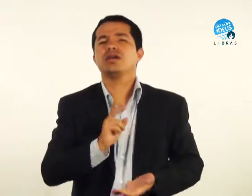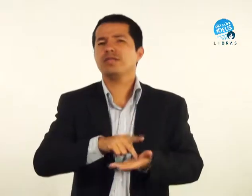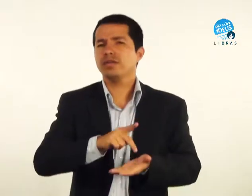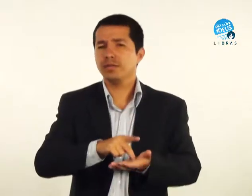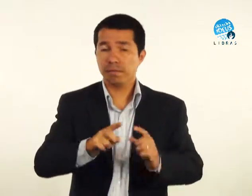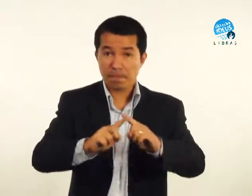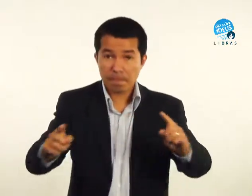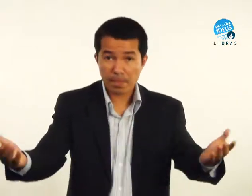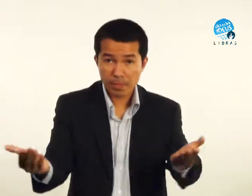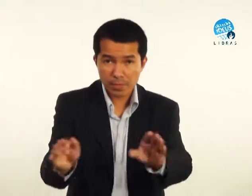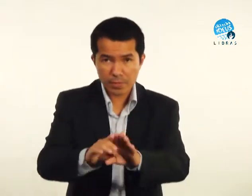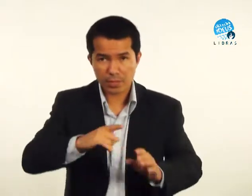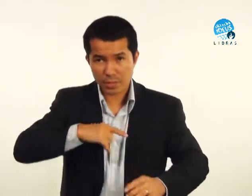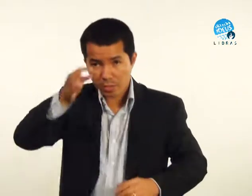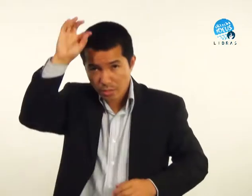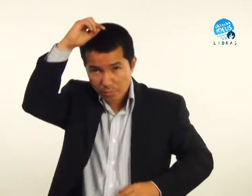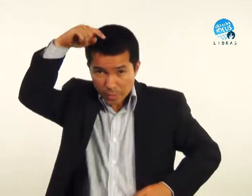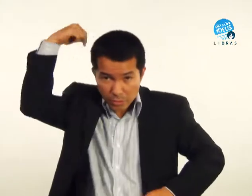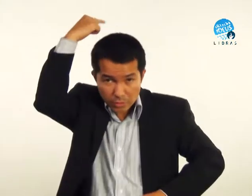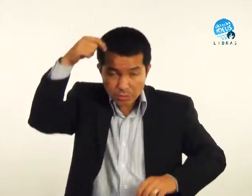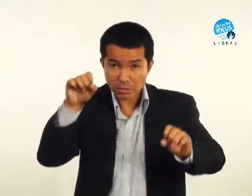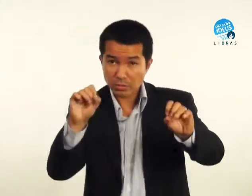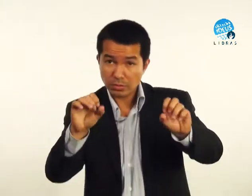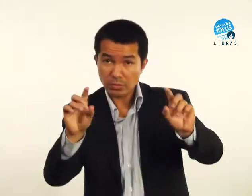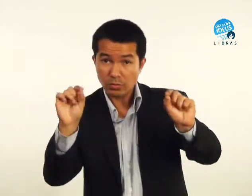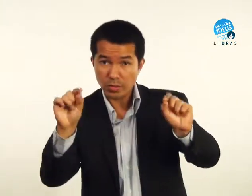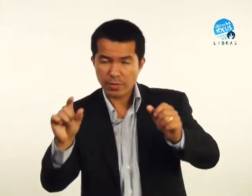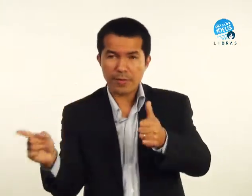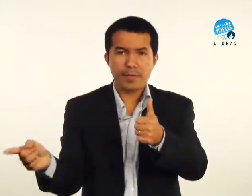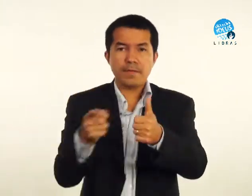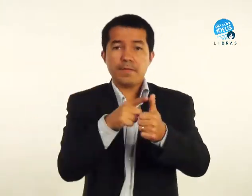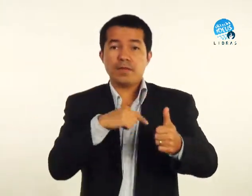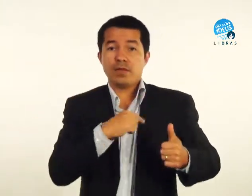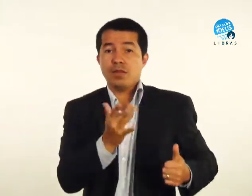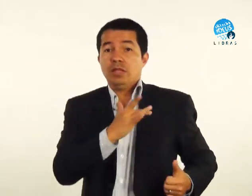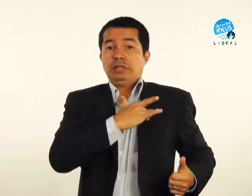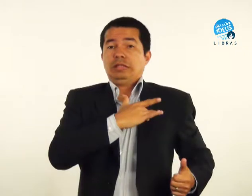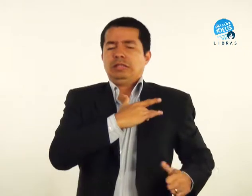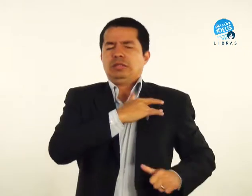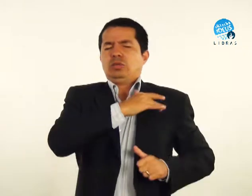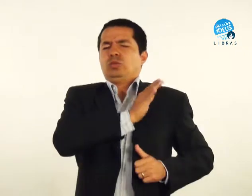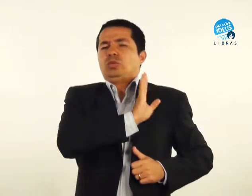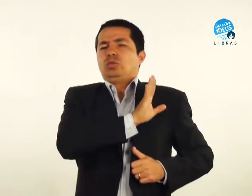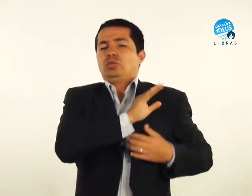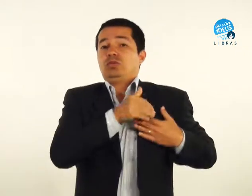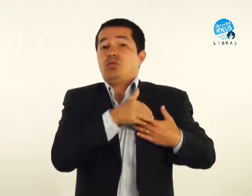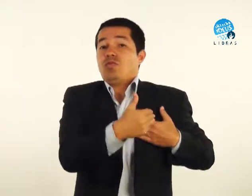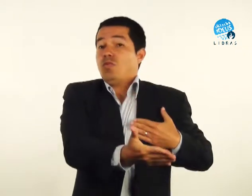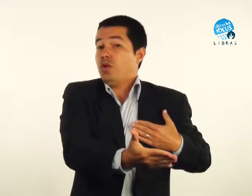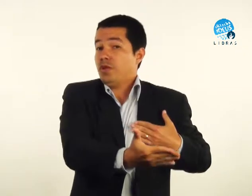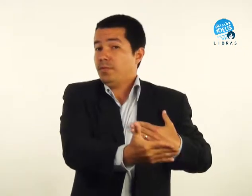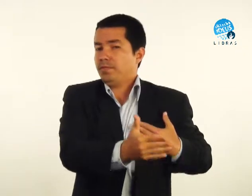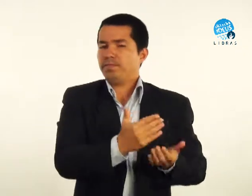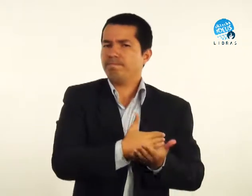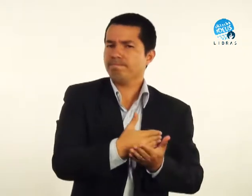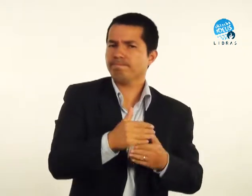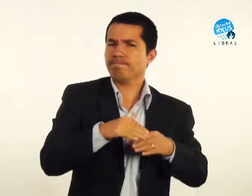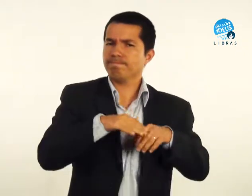esse Espírito Santo, sabe o que Ele faz? A Bíblia ensina que Ele primeiro trabalha dentro do nosso coração, do lado de